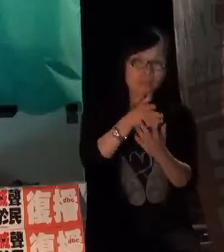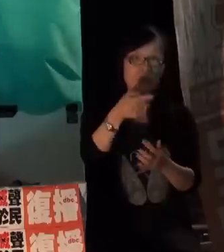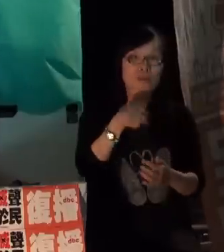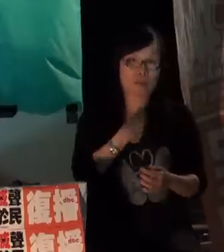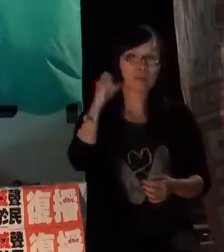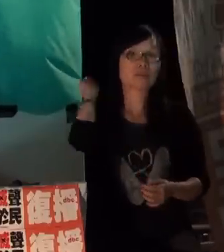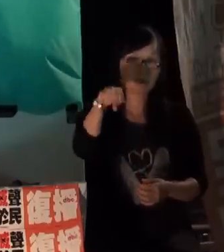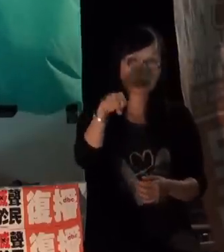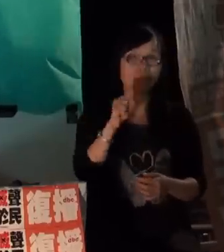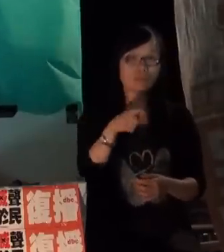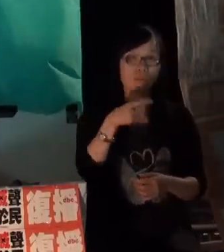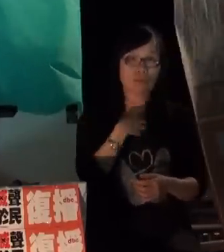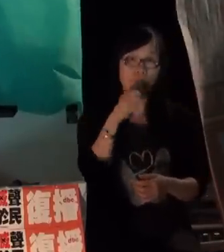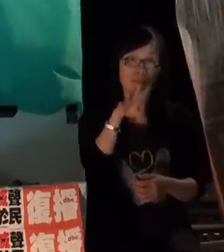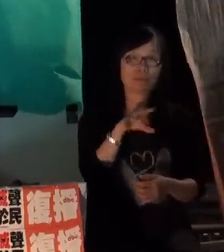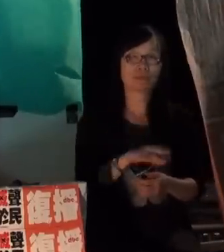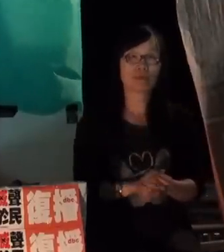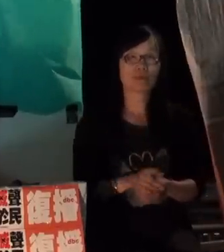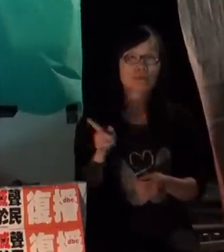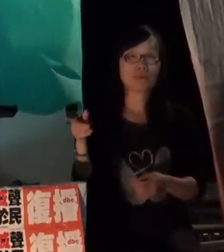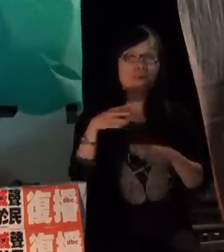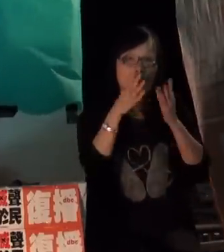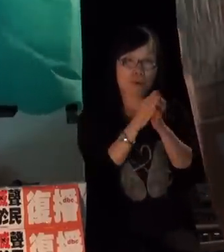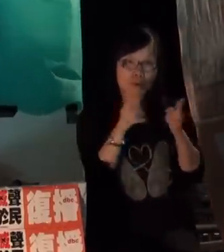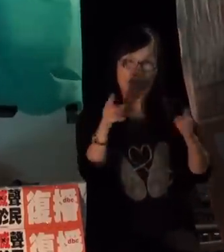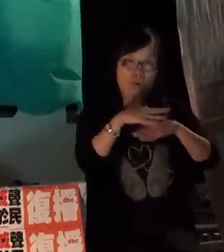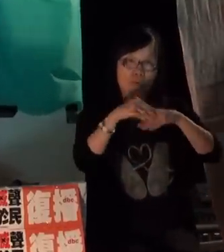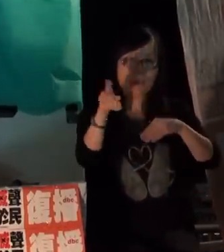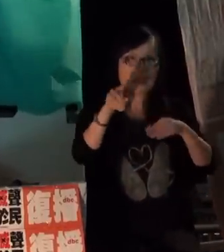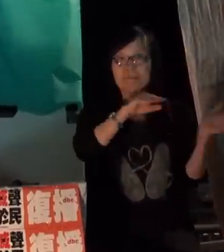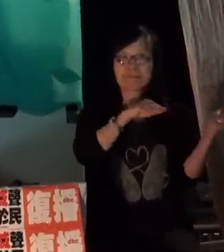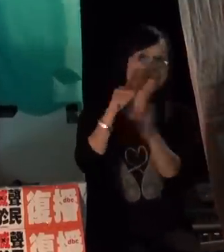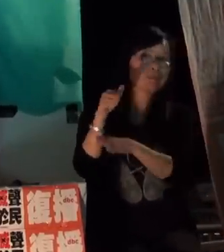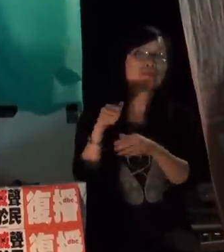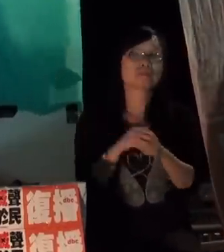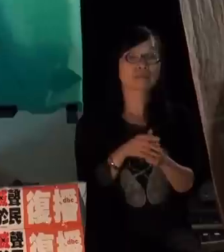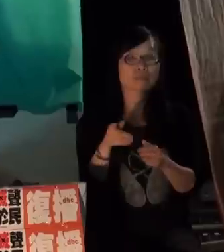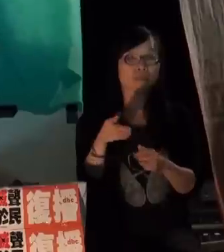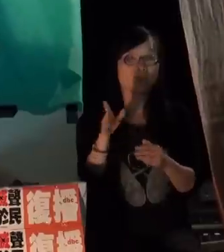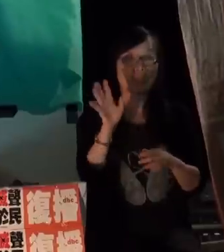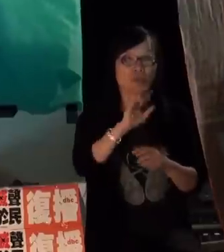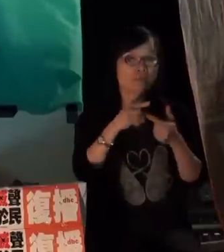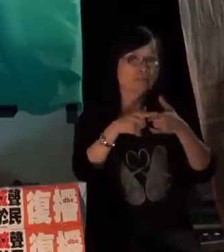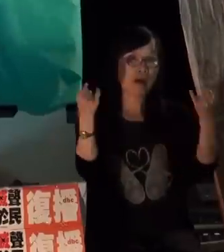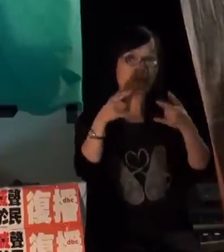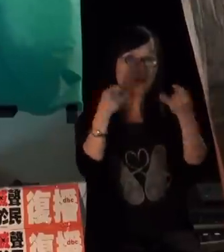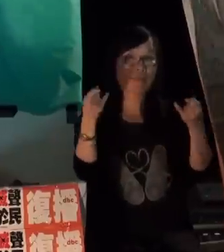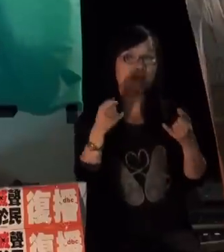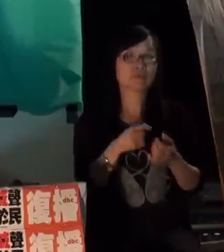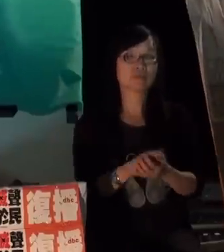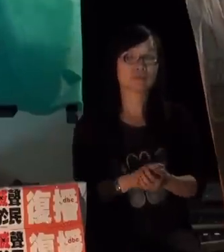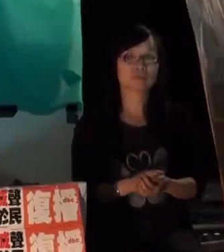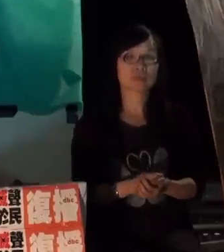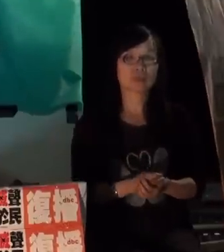承咗嘅咯喎，你牙咗嘞喎，阿梁國雄想申請，我已經摟咗佢嘞喎，因為佢唔符合條件喎。